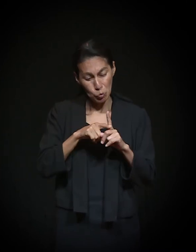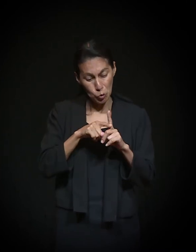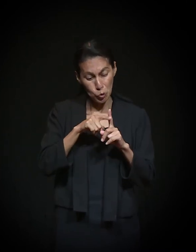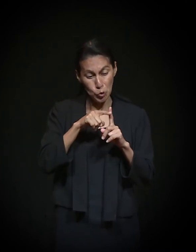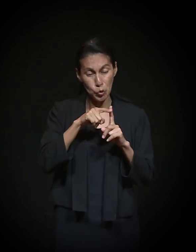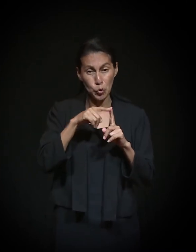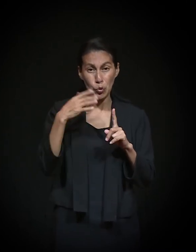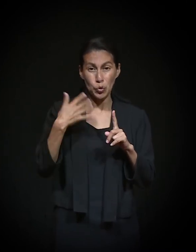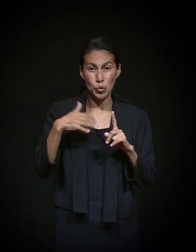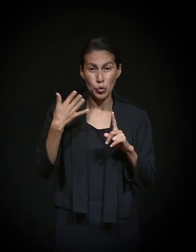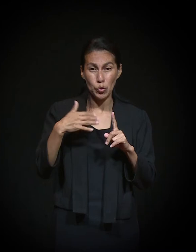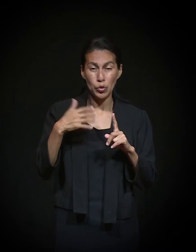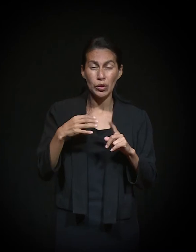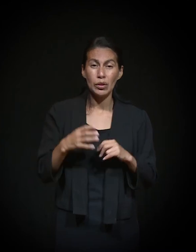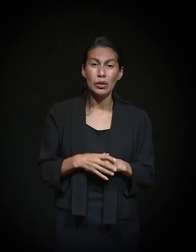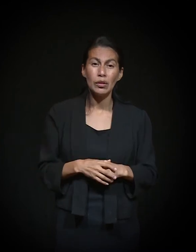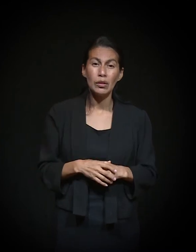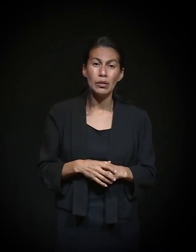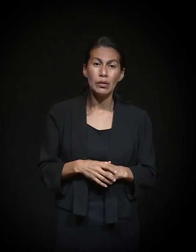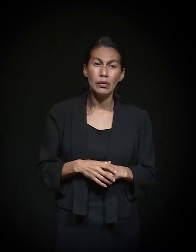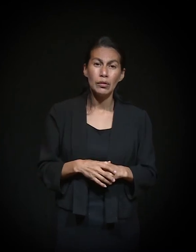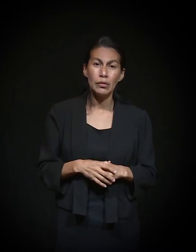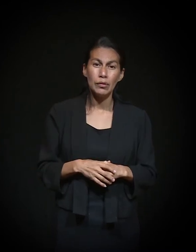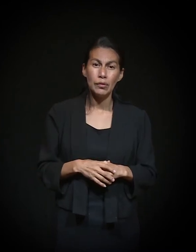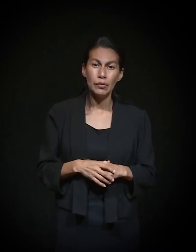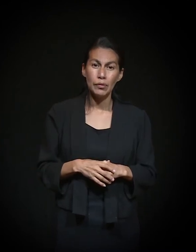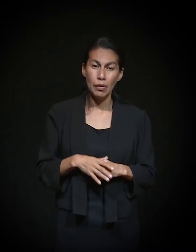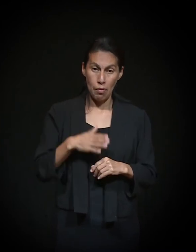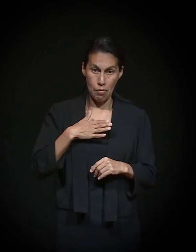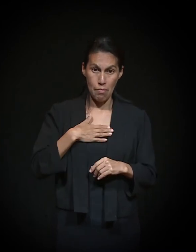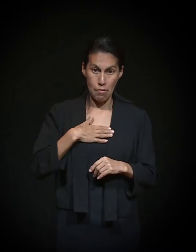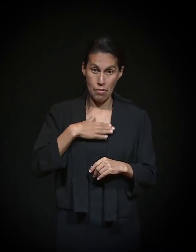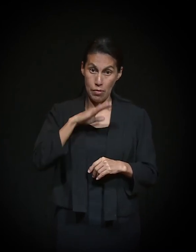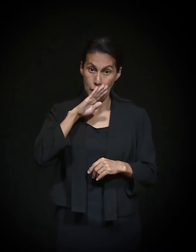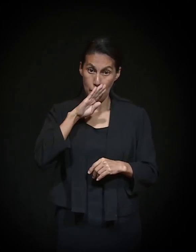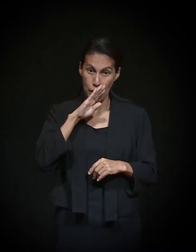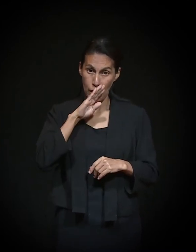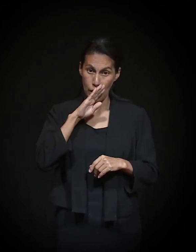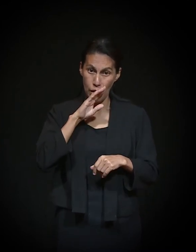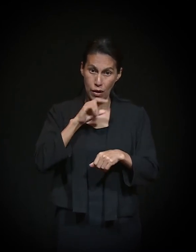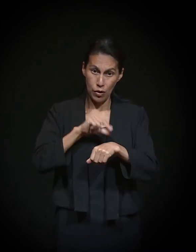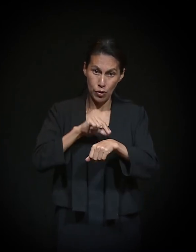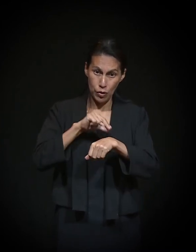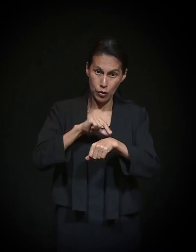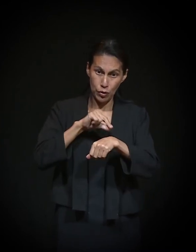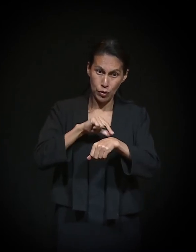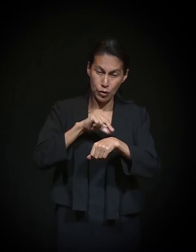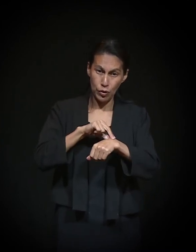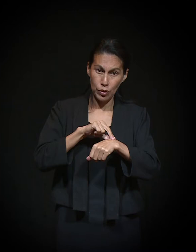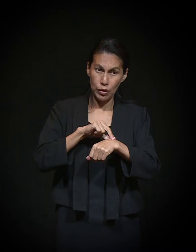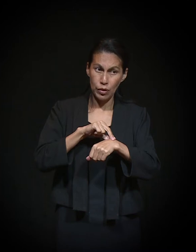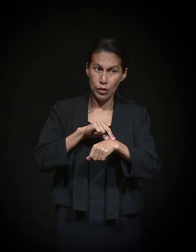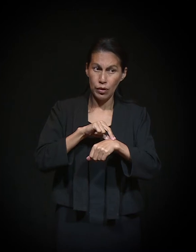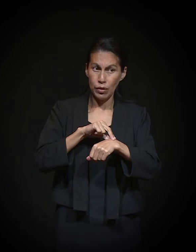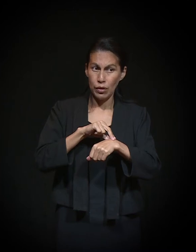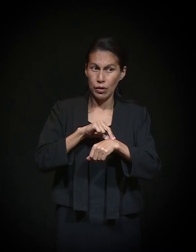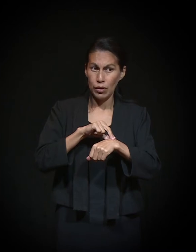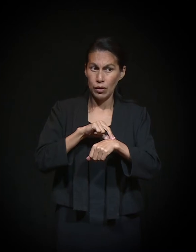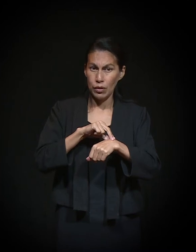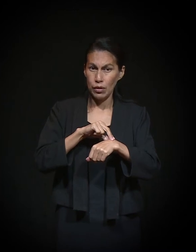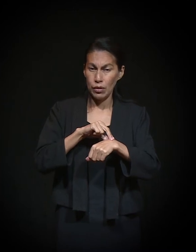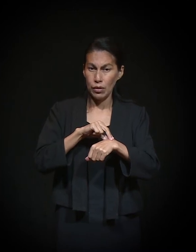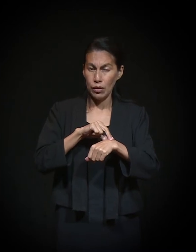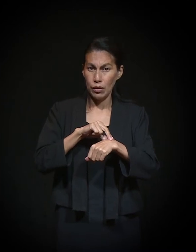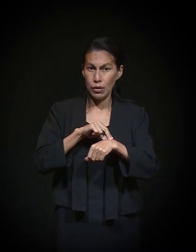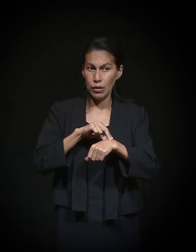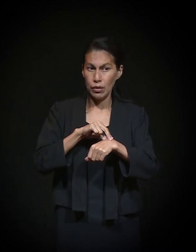pues, al día siguiente, mi mamá se quedó soltera y la sala se quedó soltera. Tengo la terminal